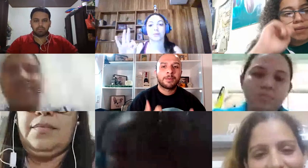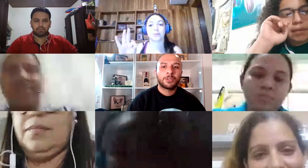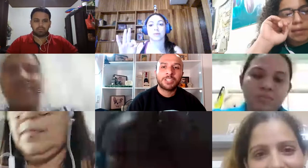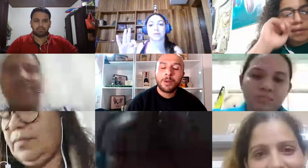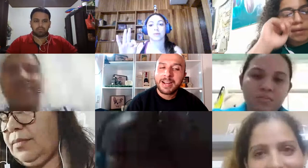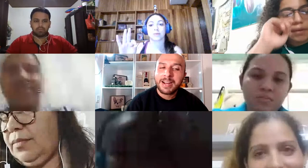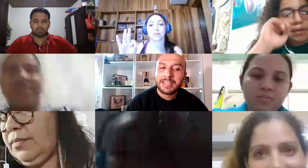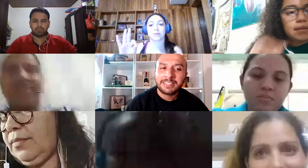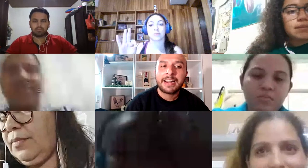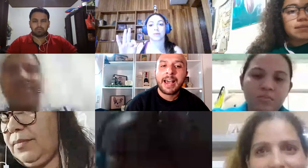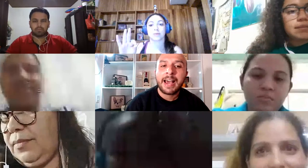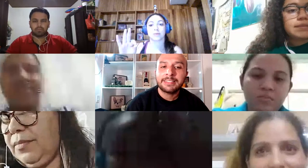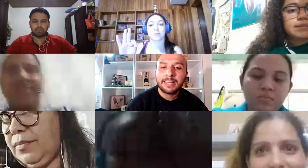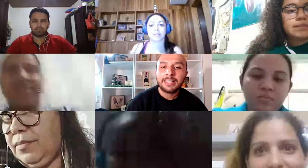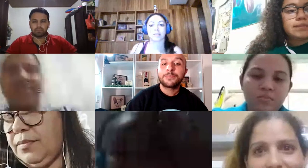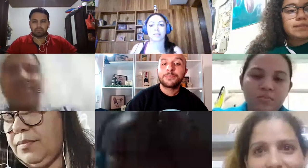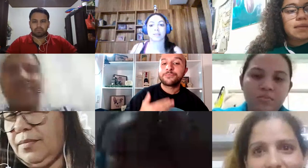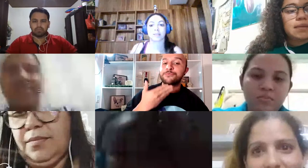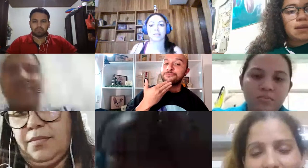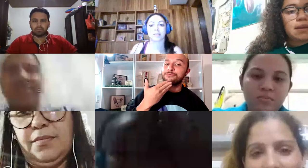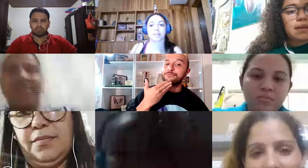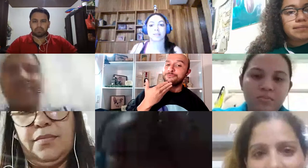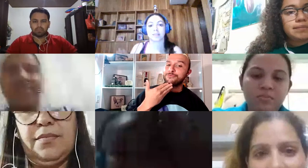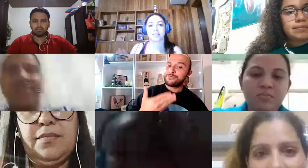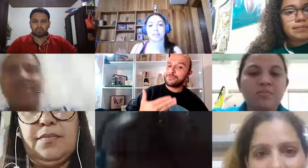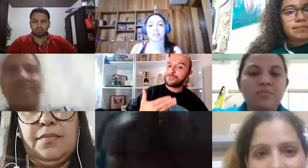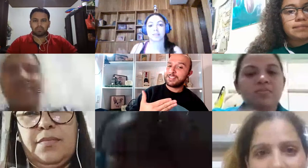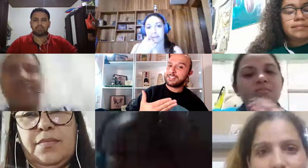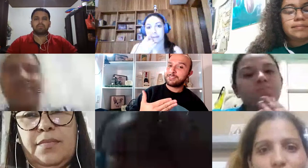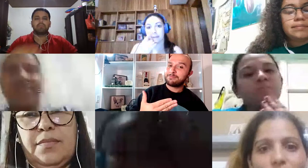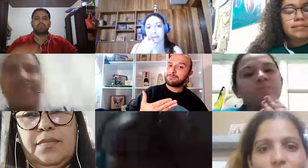Vamos a volver a hacer gracias.